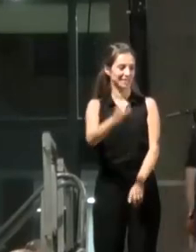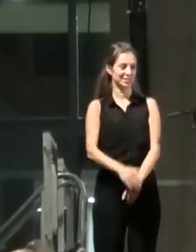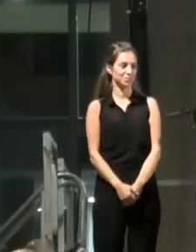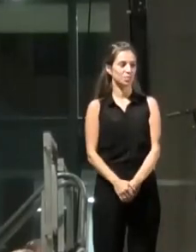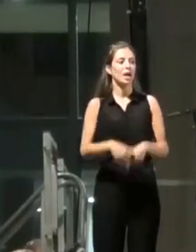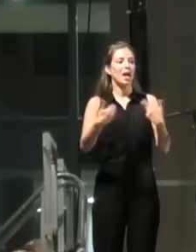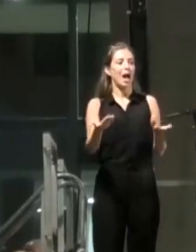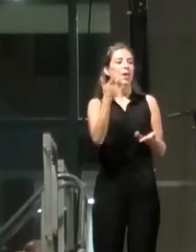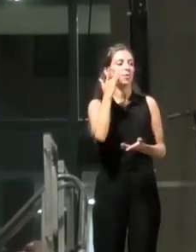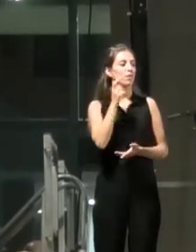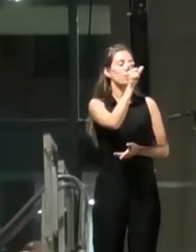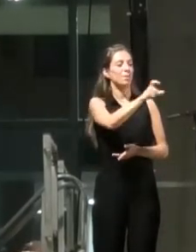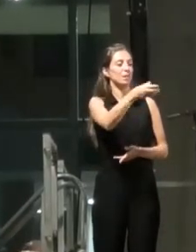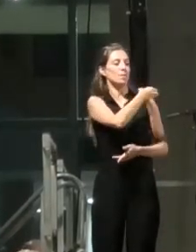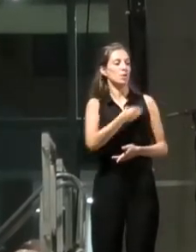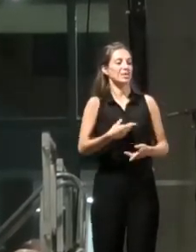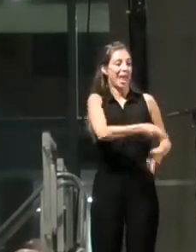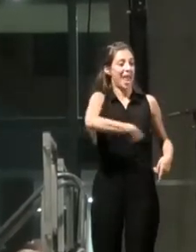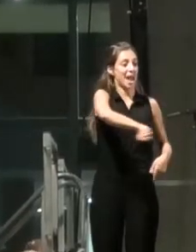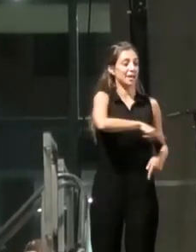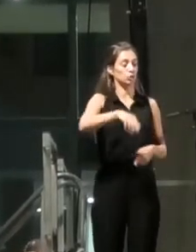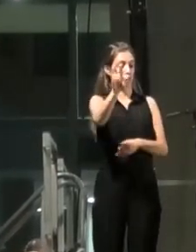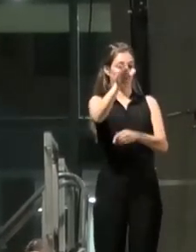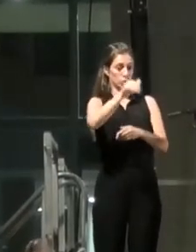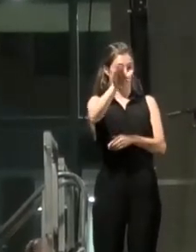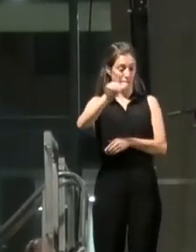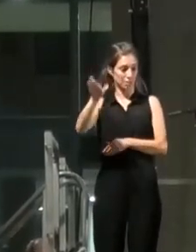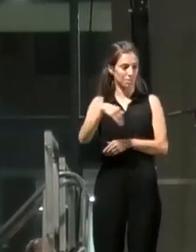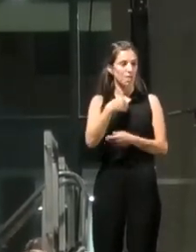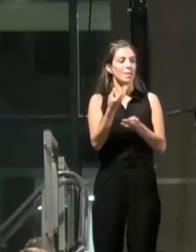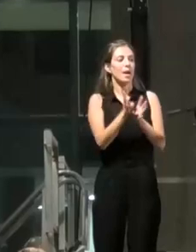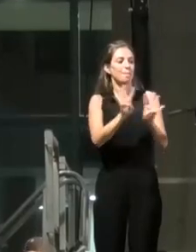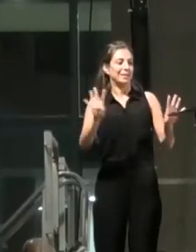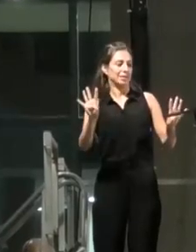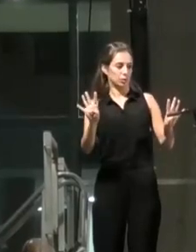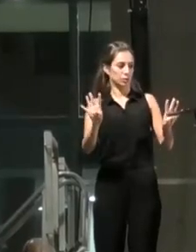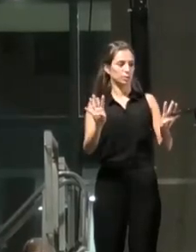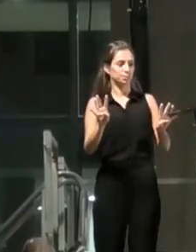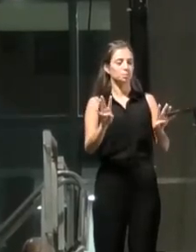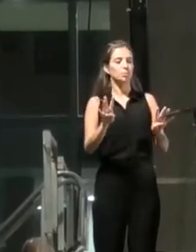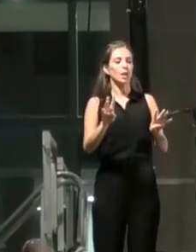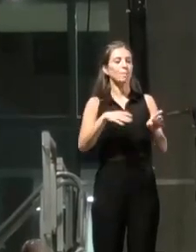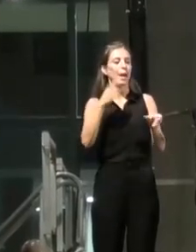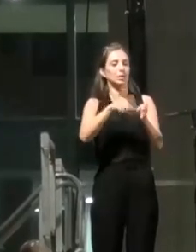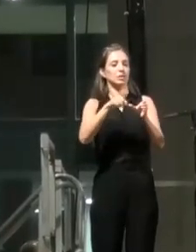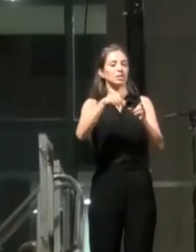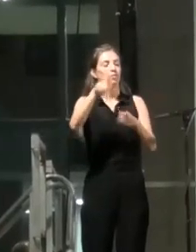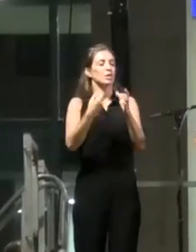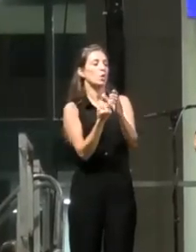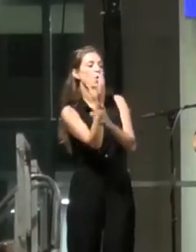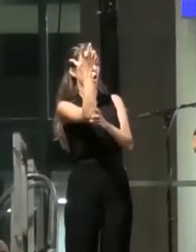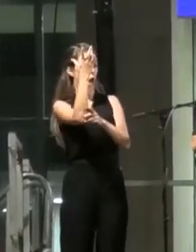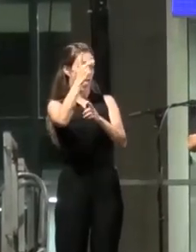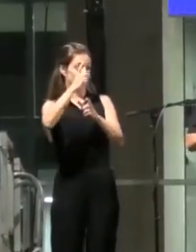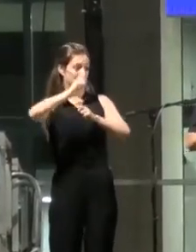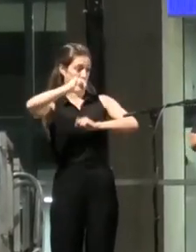Bueno, ara demanem a les pubilles i als adeus que pugin i siguin partícips de l'acte. Tirarem els coets de confeti,